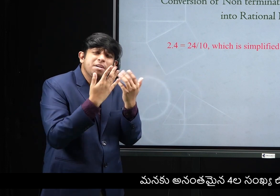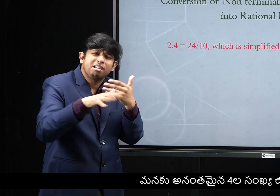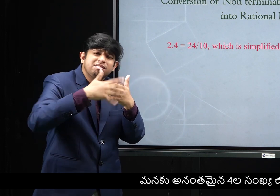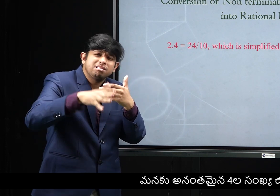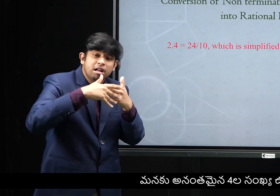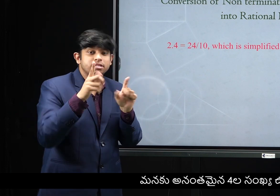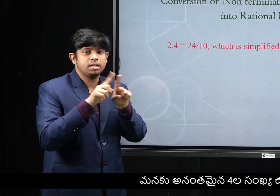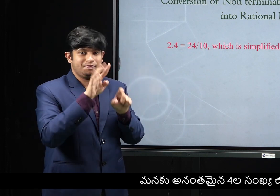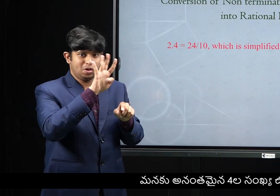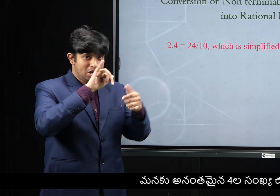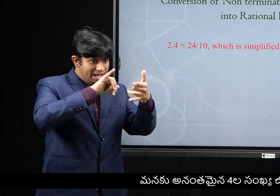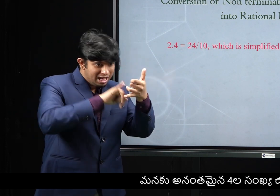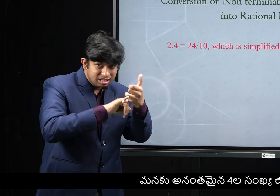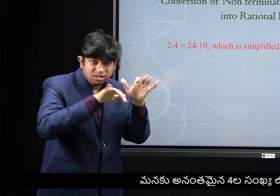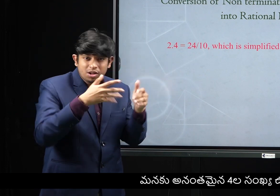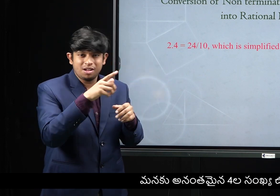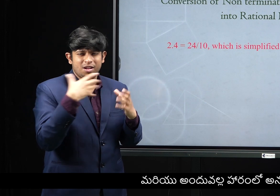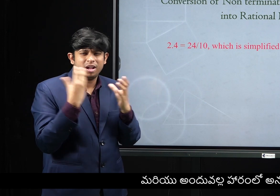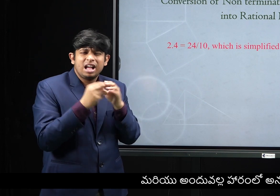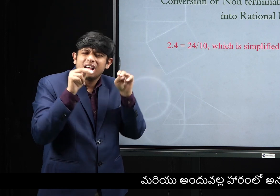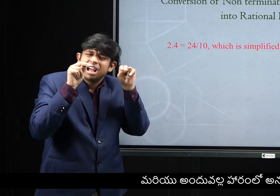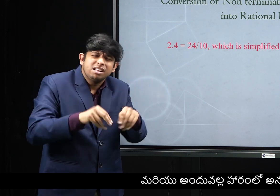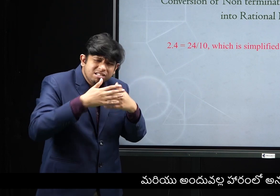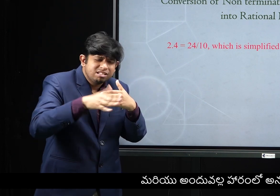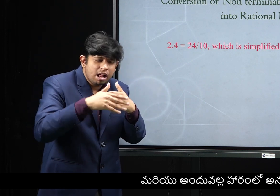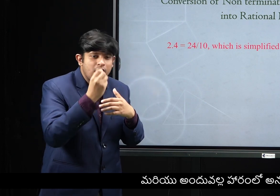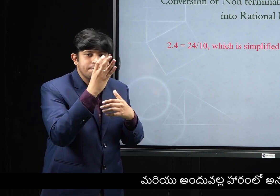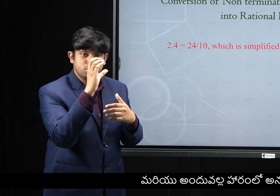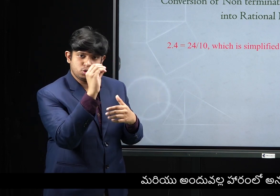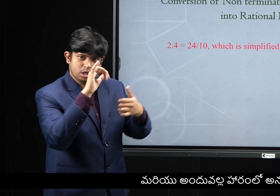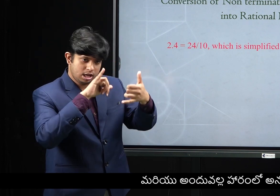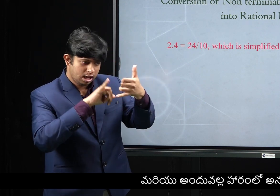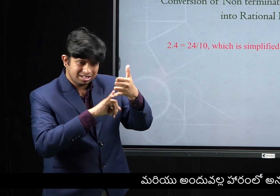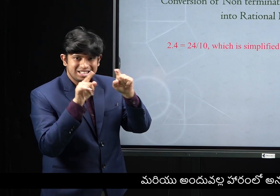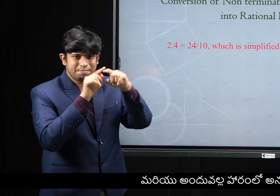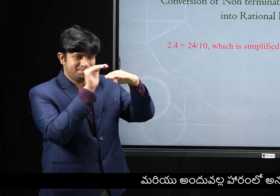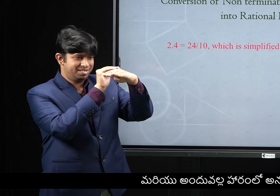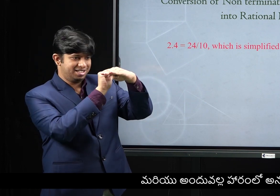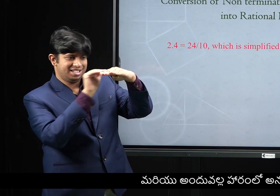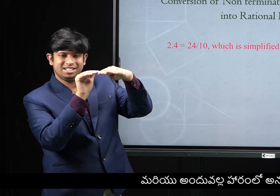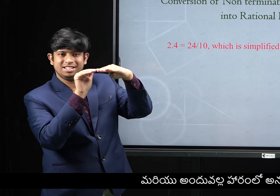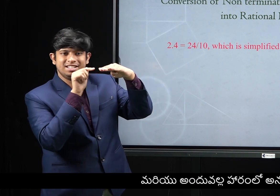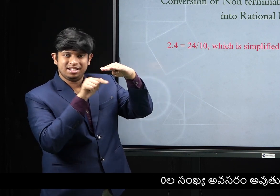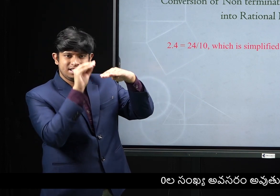అనంతమైన నాలుగుల సంఖ్య ఉంటుంది మరియు అందువల్ల హారంలో అనంతమైన సున్నాల